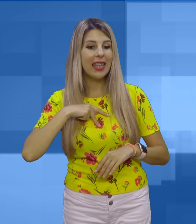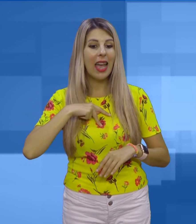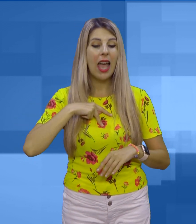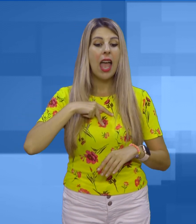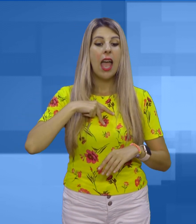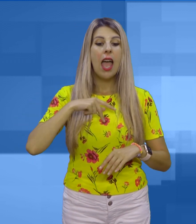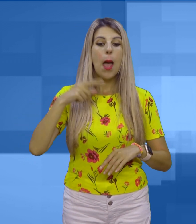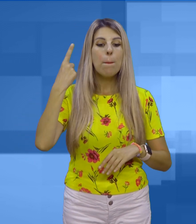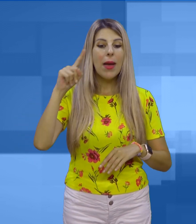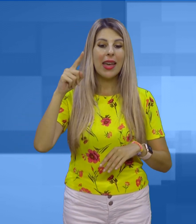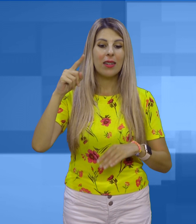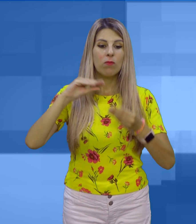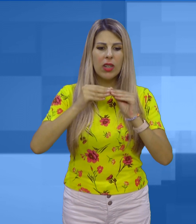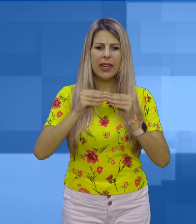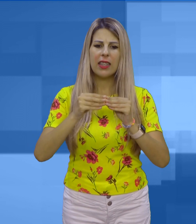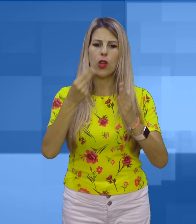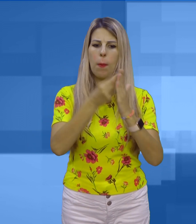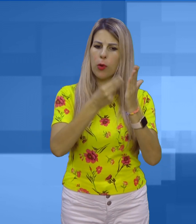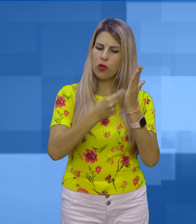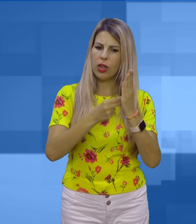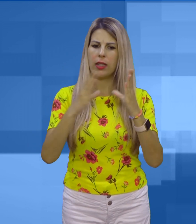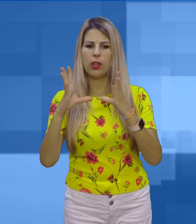alla soluzione di tanti problemi che investono la nostra comunità.